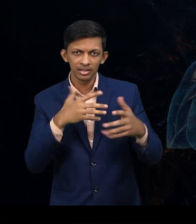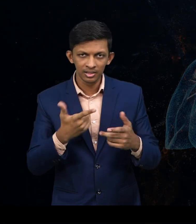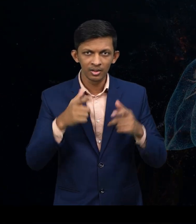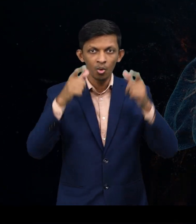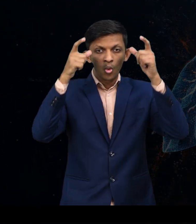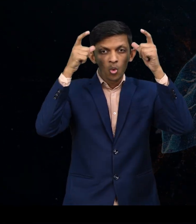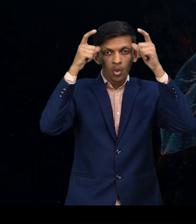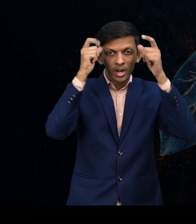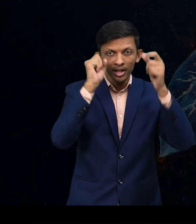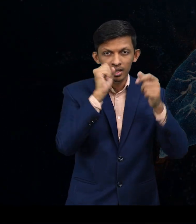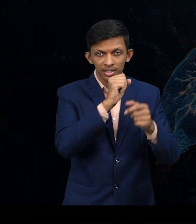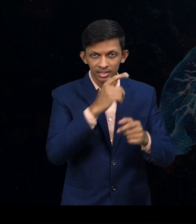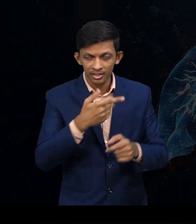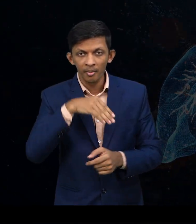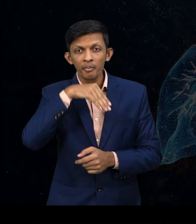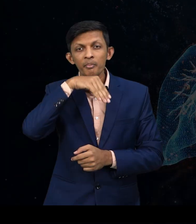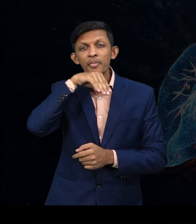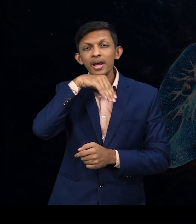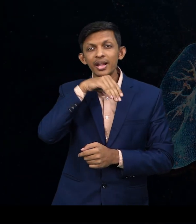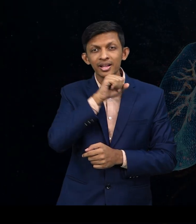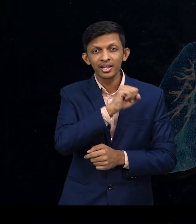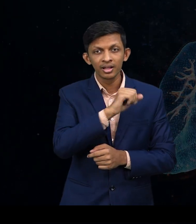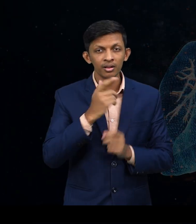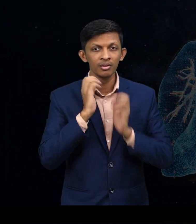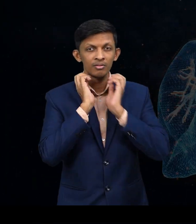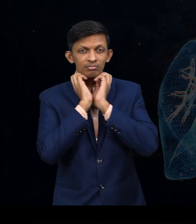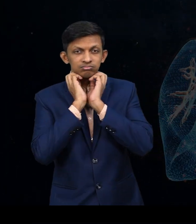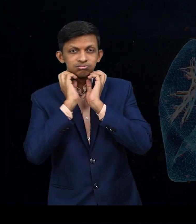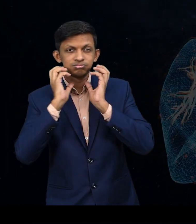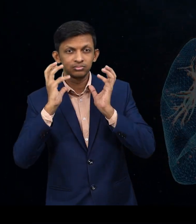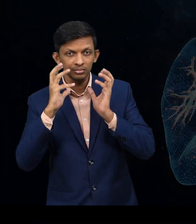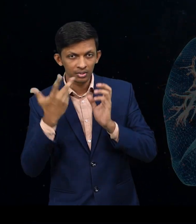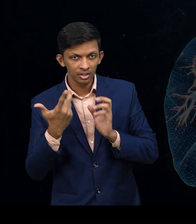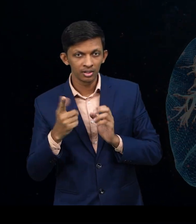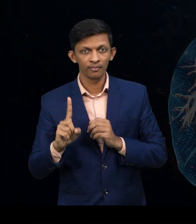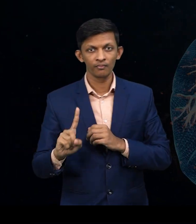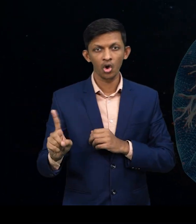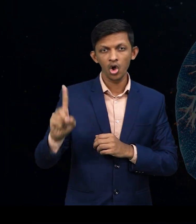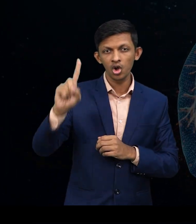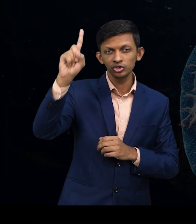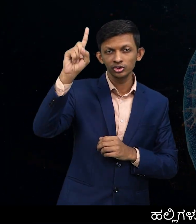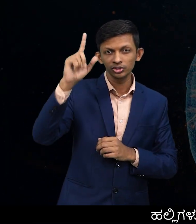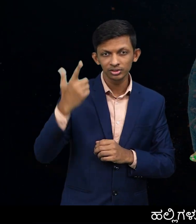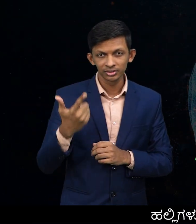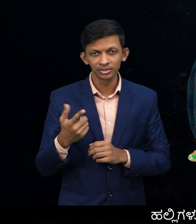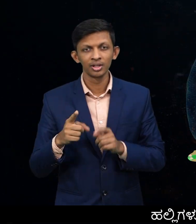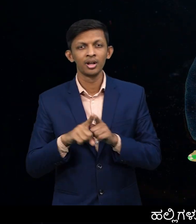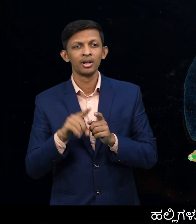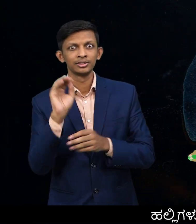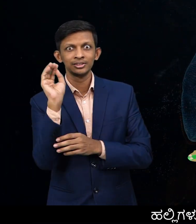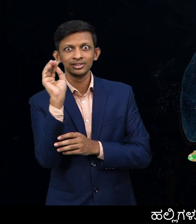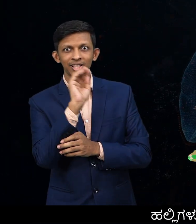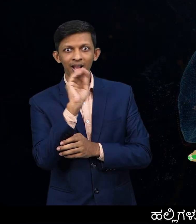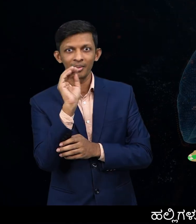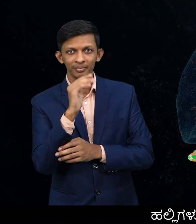ಹಸುಗಳು, ಆಡುಗಳು, ಕಪ್ಪೆಗಳು, ಹಳ್ಳಿಗಳು, ಹಾವುಗಳು